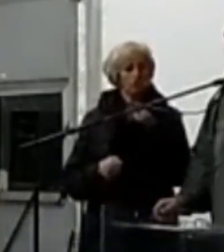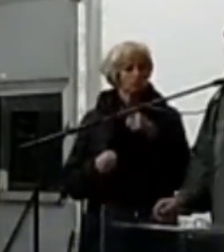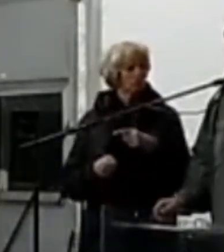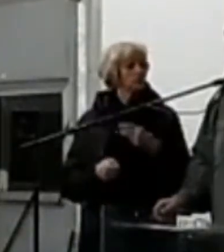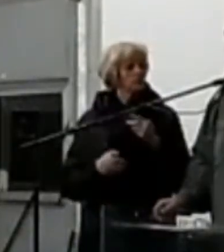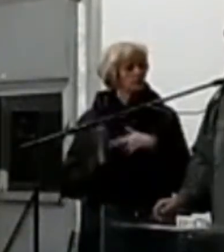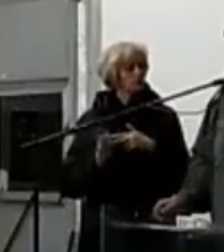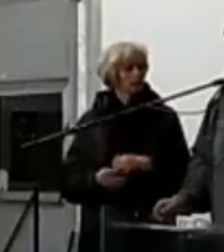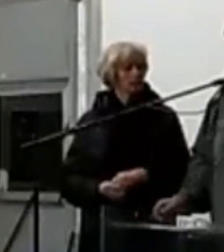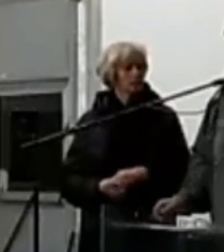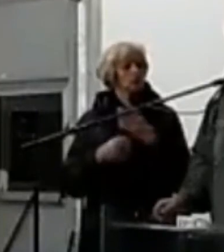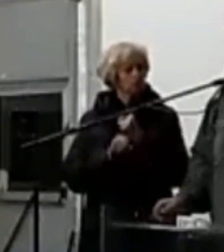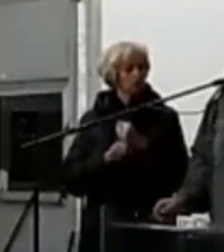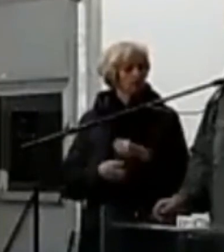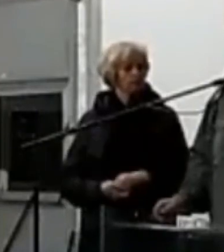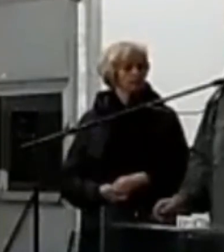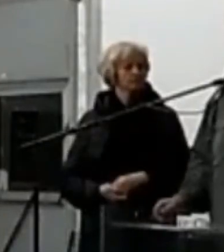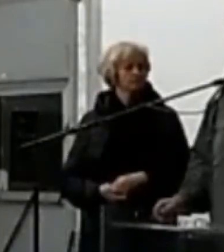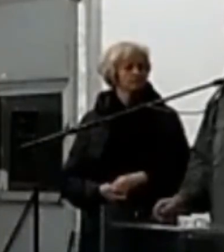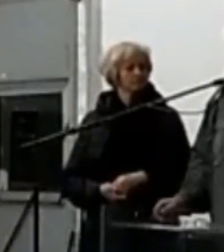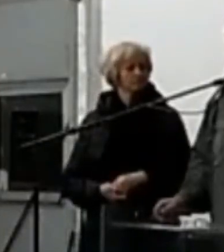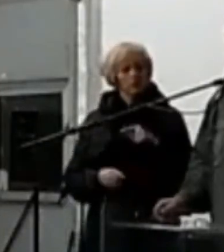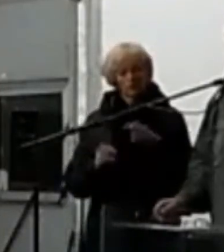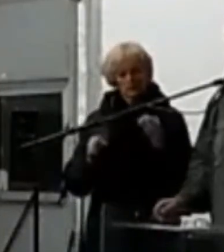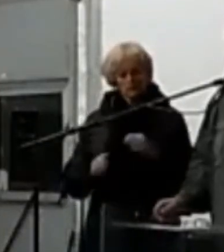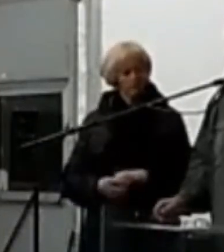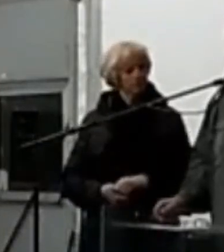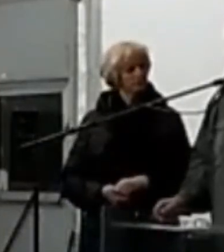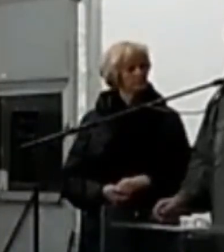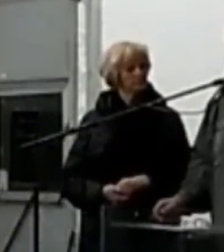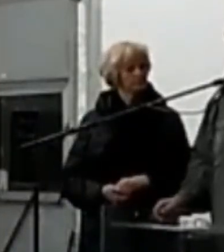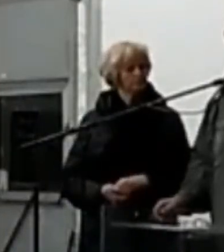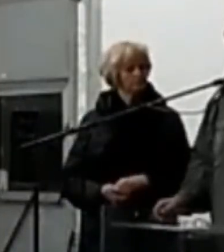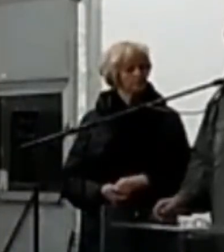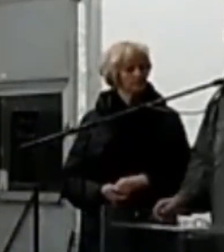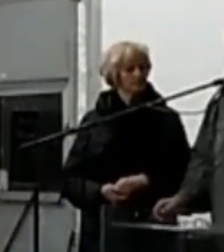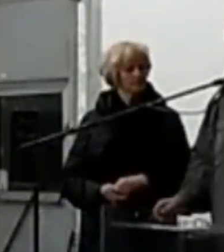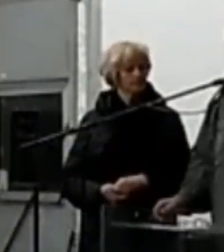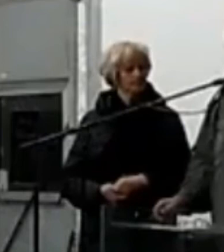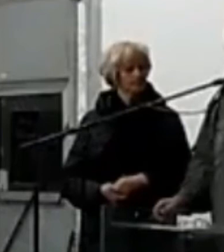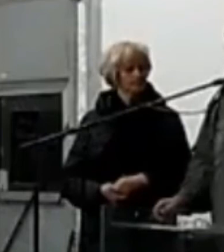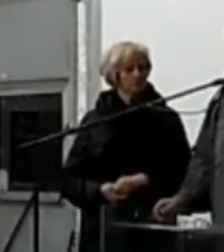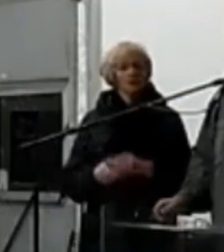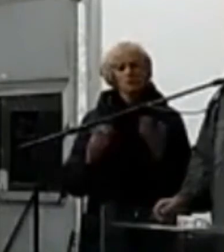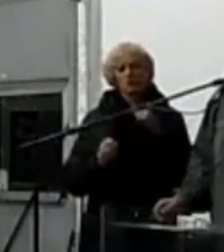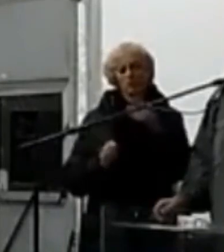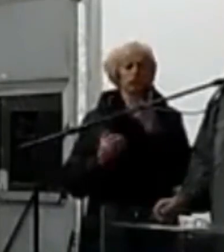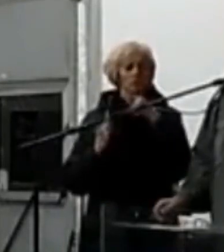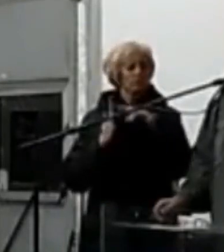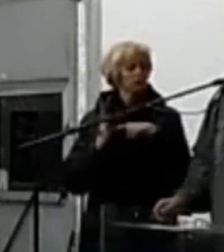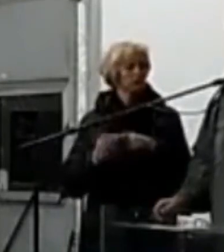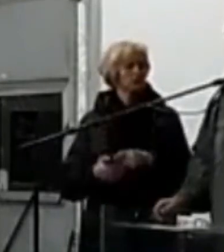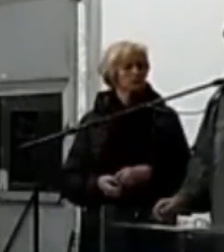genetskom kodu je čuvanje korijena ove zemlje. Ono čime se možemo podičiti u svijetu